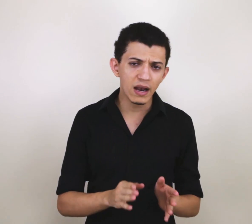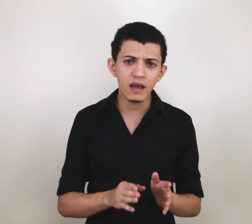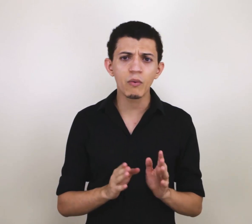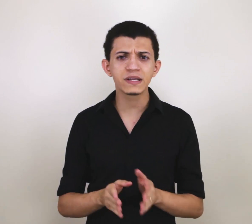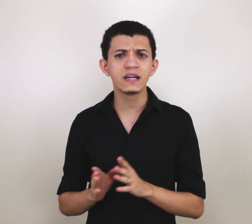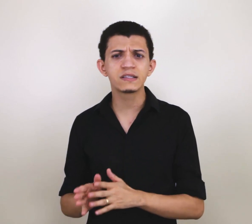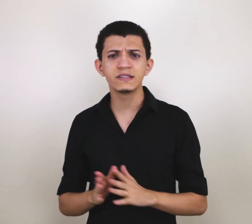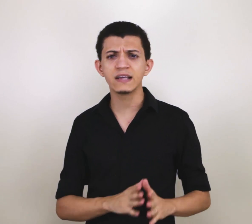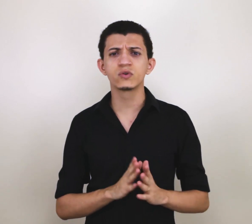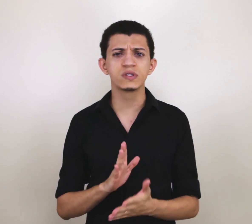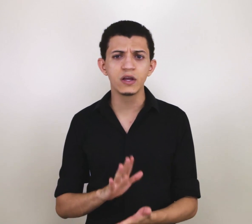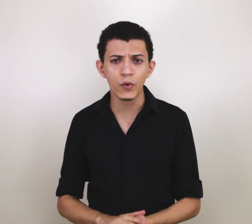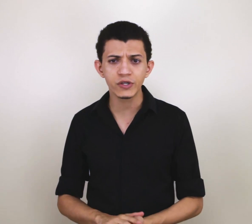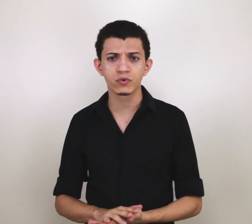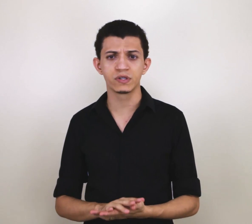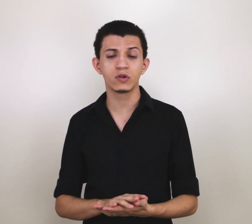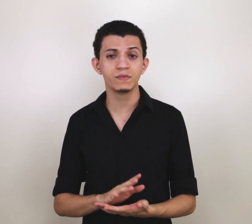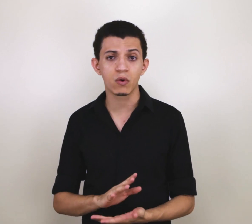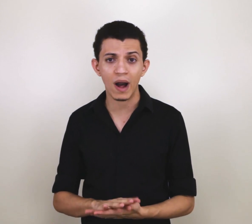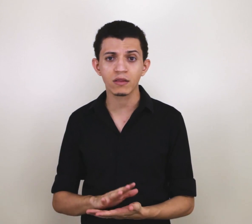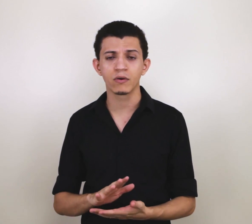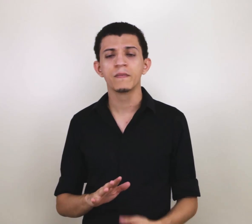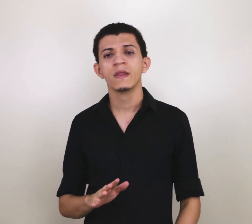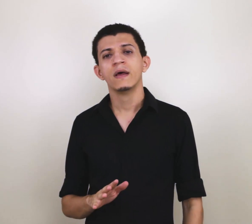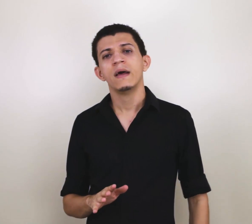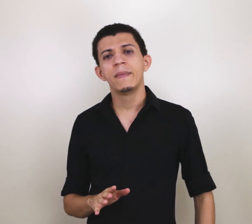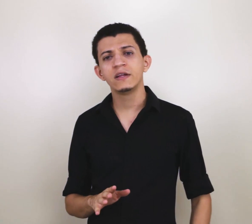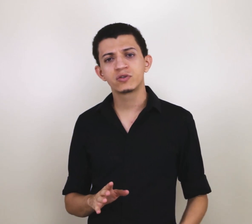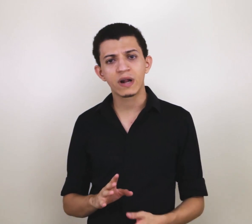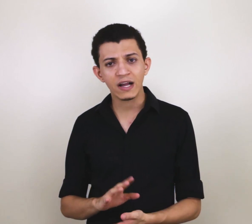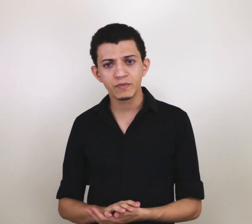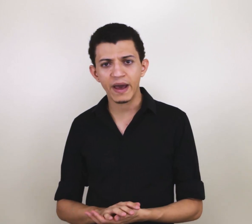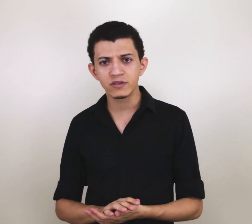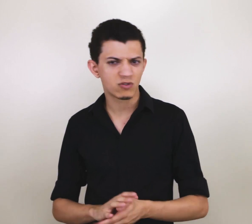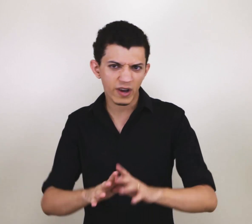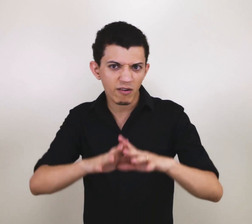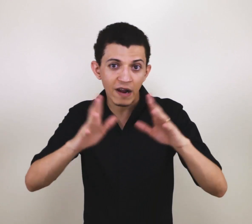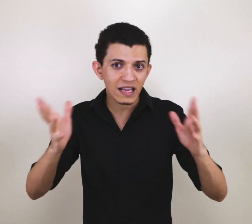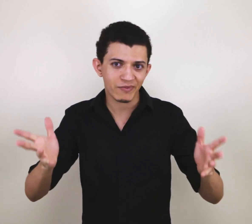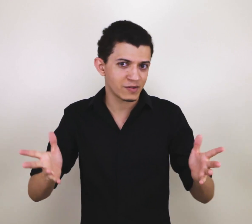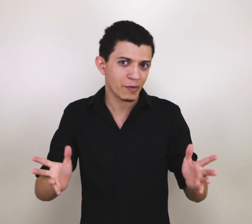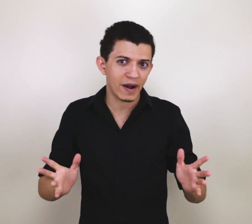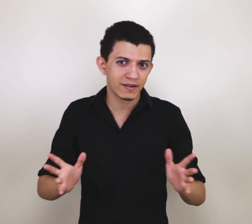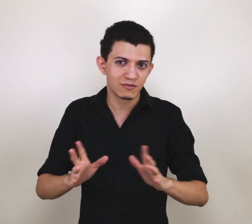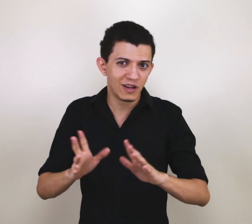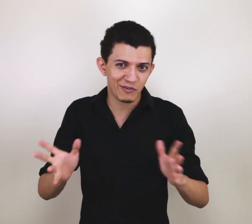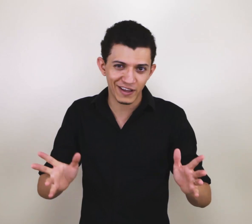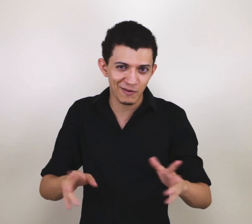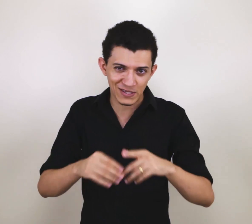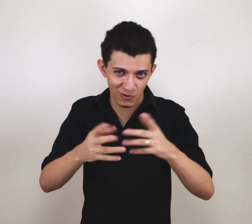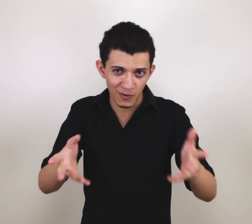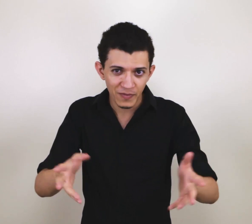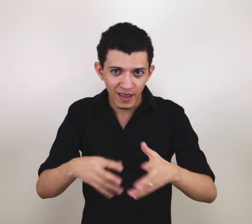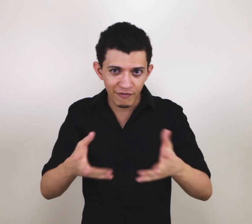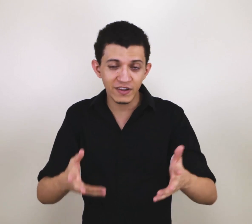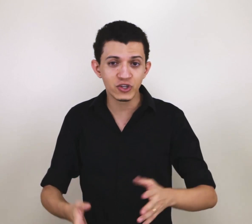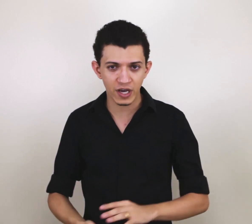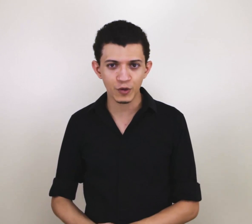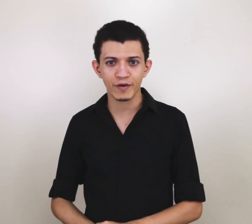Língua Brasileira de Sinais e Estudos Linguísticos, em 2004, pela editora Arte Média. Não estou ganhando nada para fazer propaganda do livro aqui, mas estou, enfim, indicando para